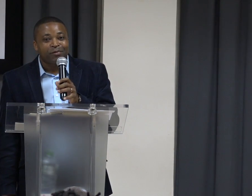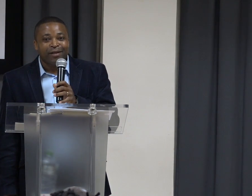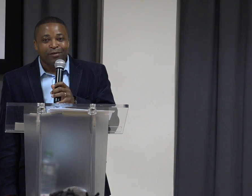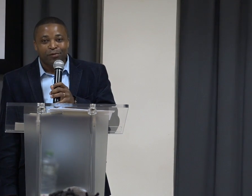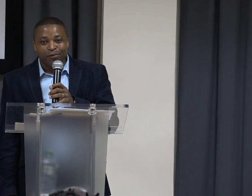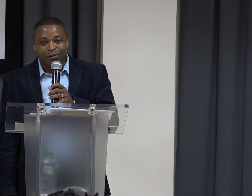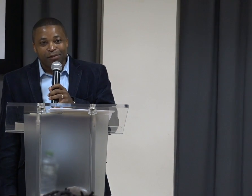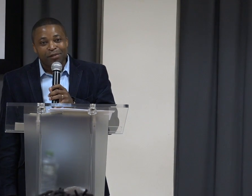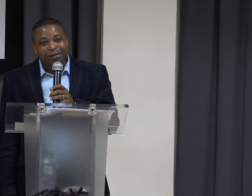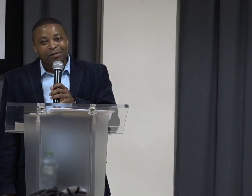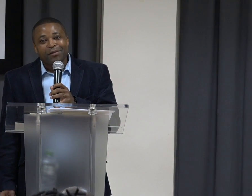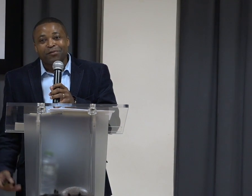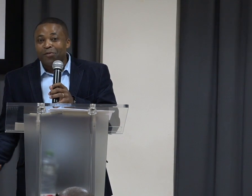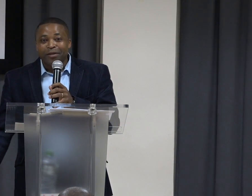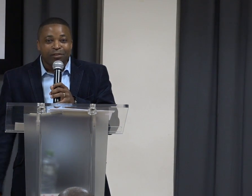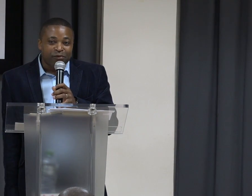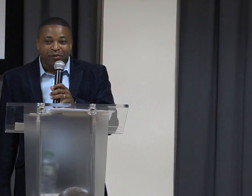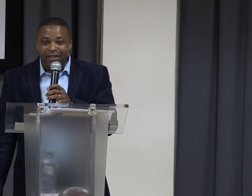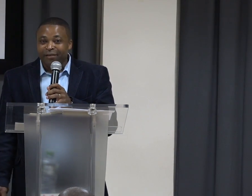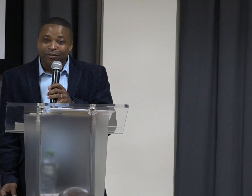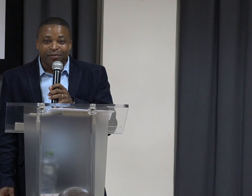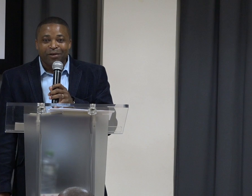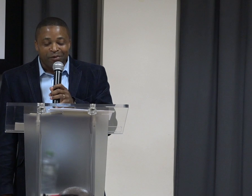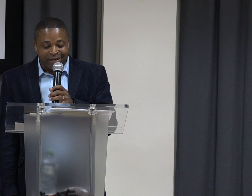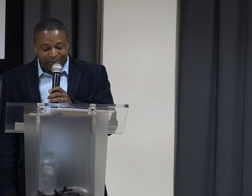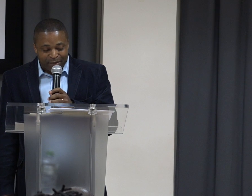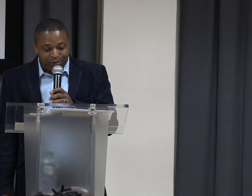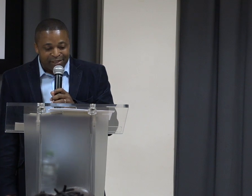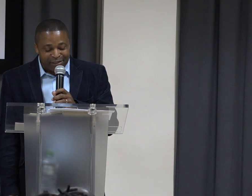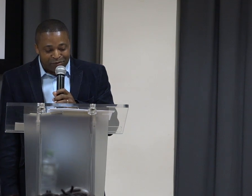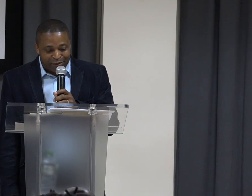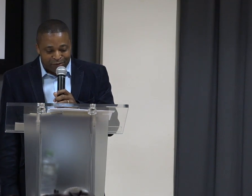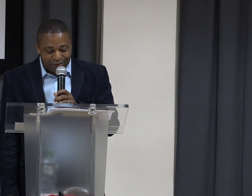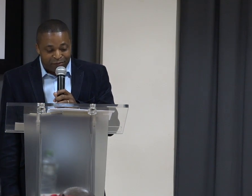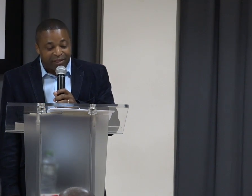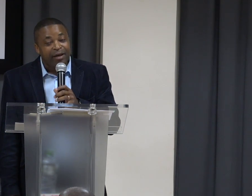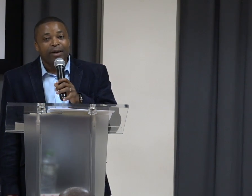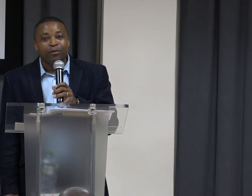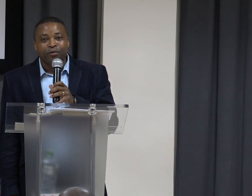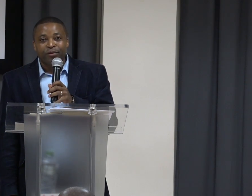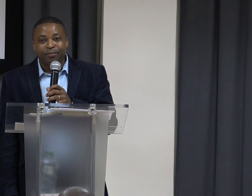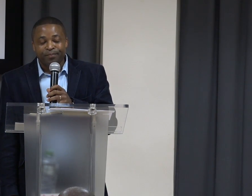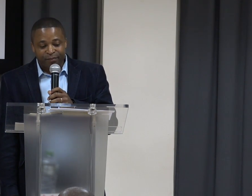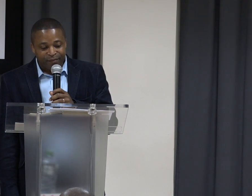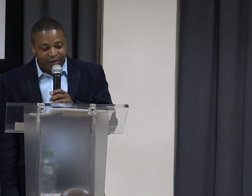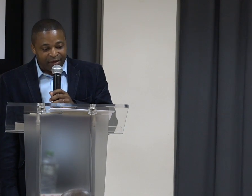l'occasion tout à l'heure de vous demander d'où vous venez, en fait de vous accueillir, mais pour l'instant nous allons ouvrir la parole de